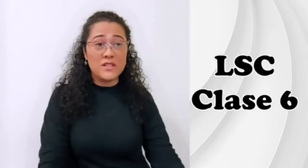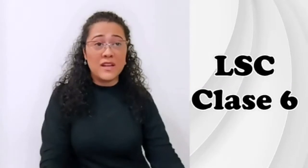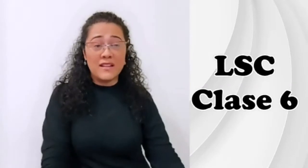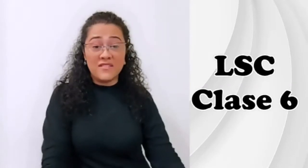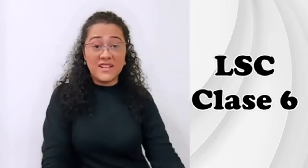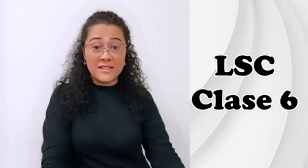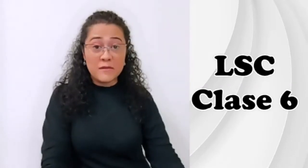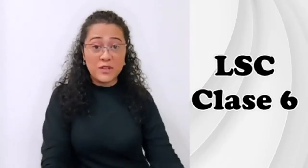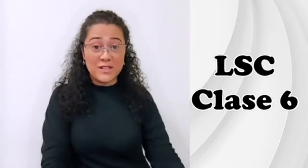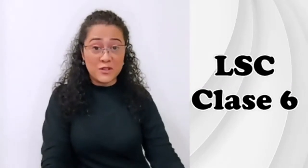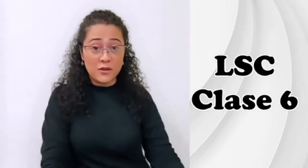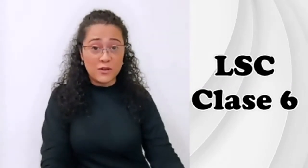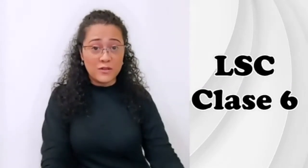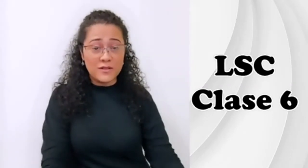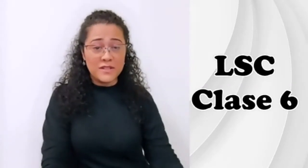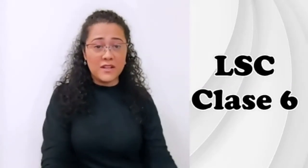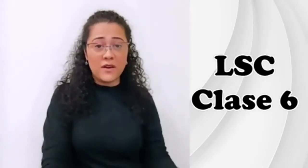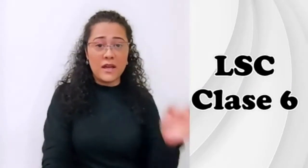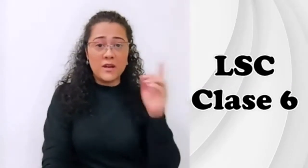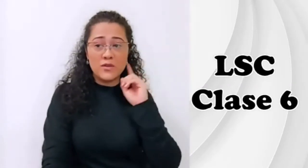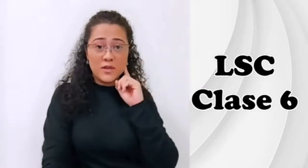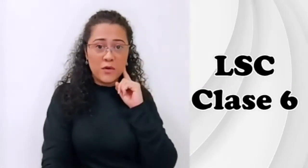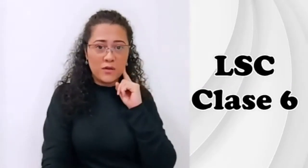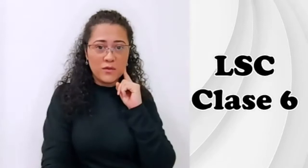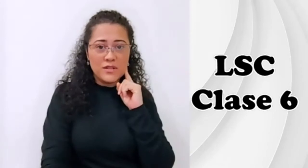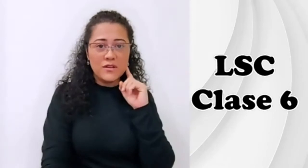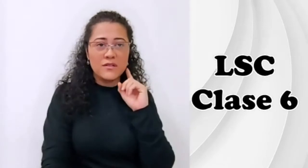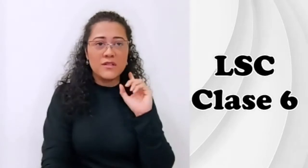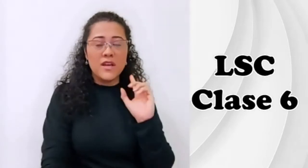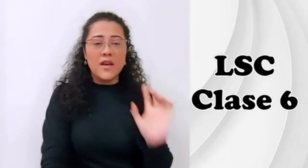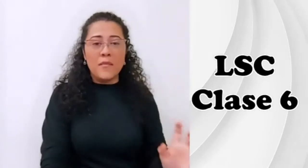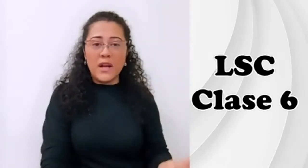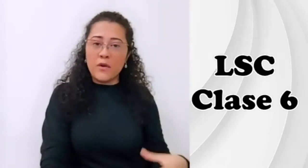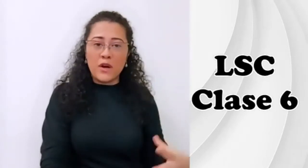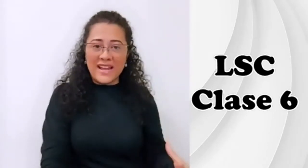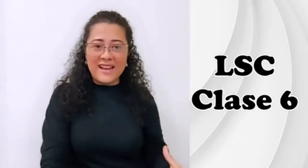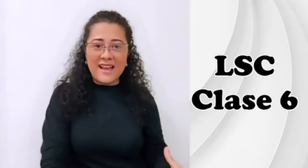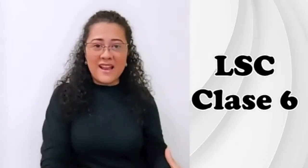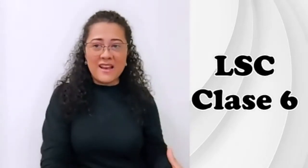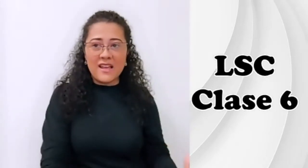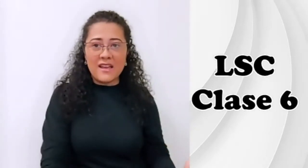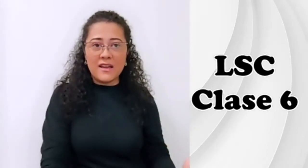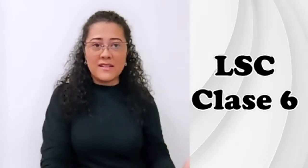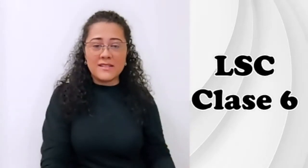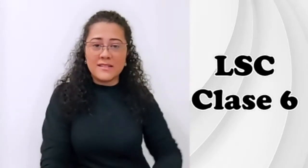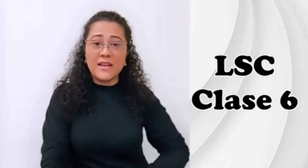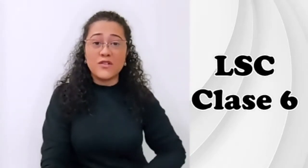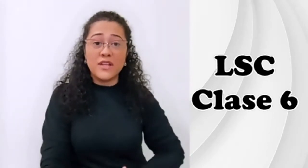que hay diferentes tipos de sordos, ¿cierto? Hay algunos hipoacúsicos, pero por lo general ellos sienten